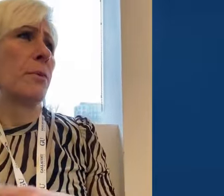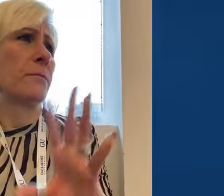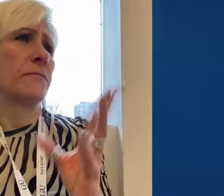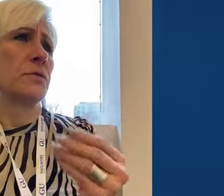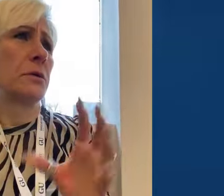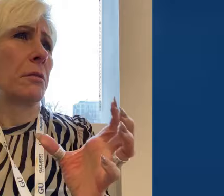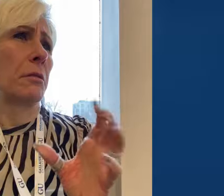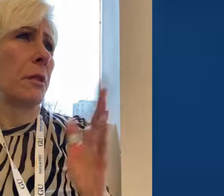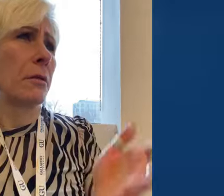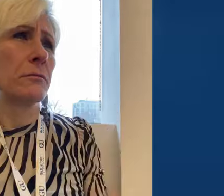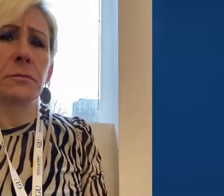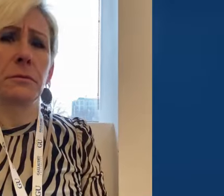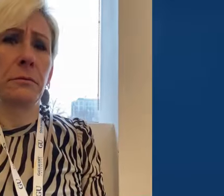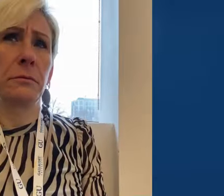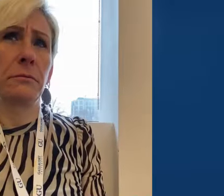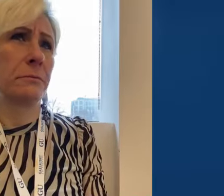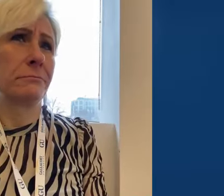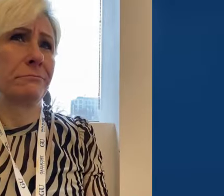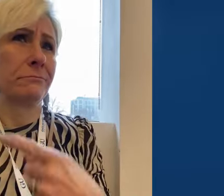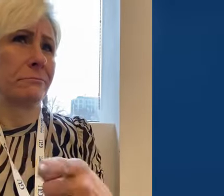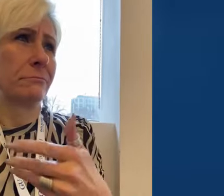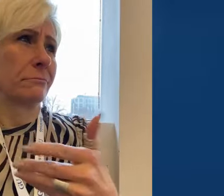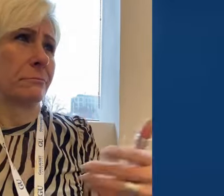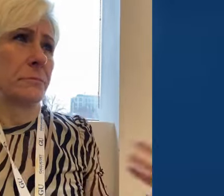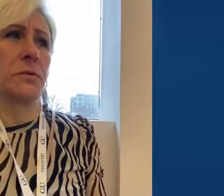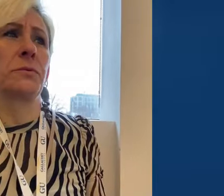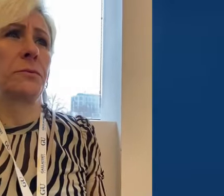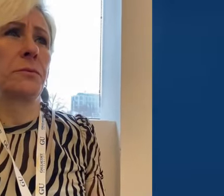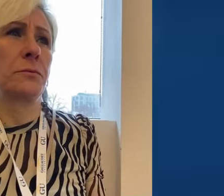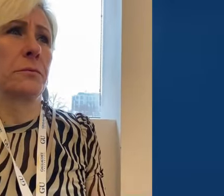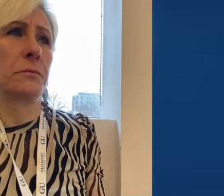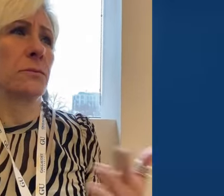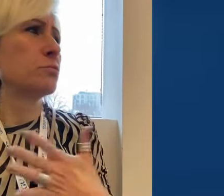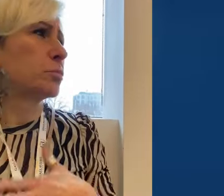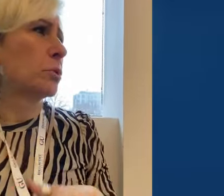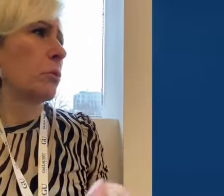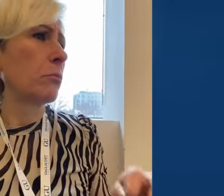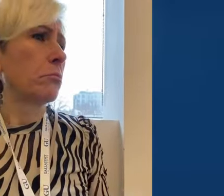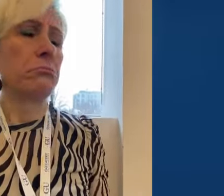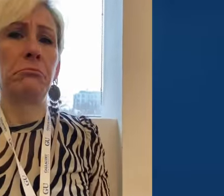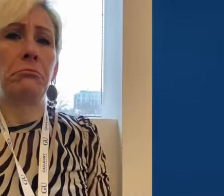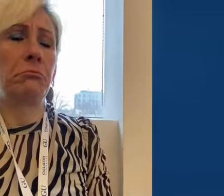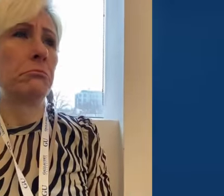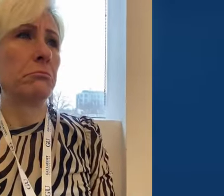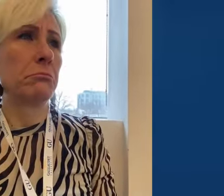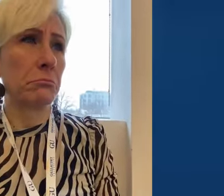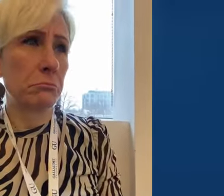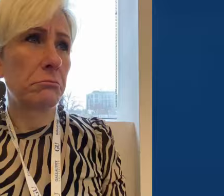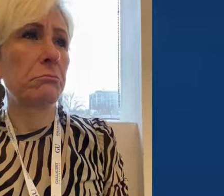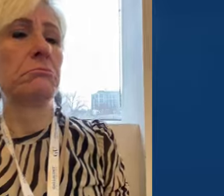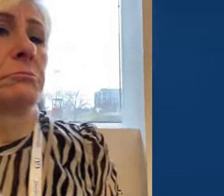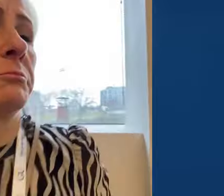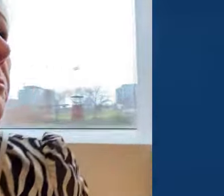Отново се използват и екрани. всички са концентрирани и лекцията минава